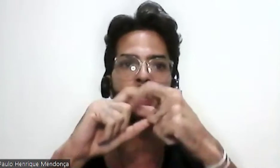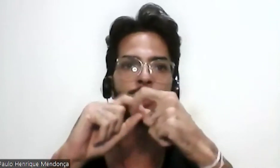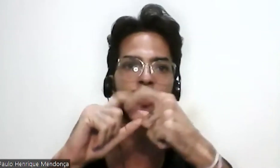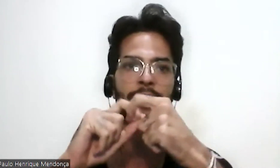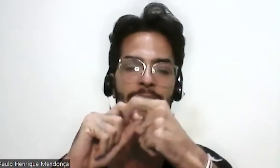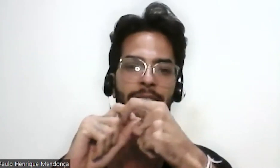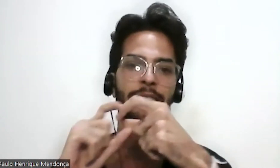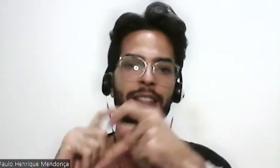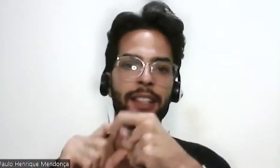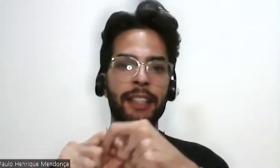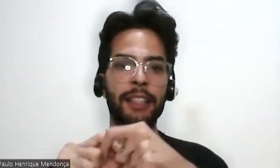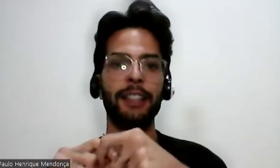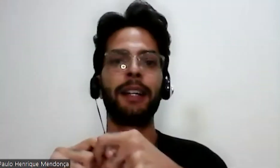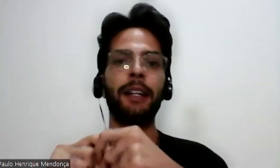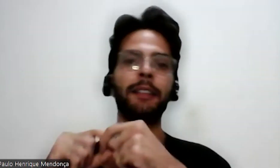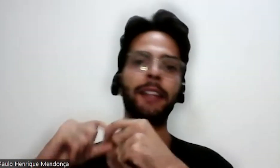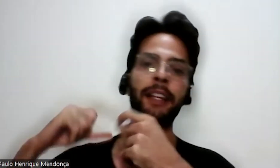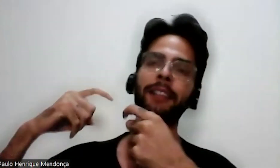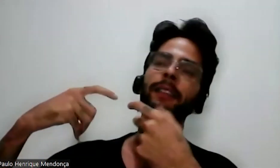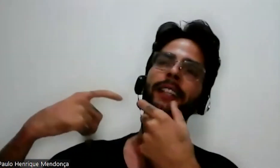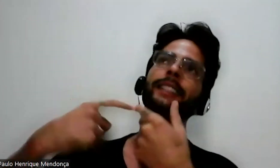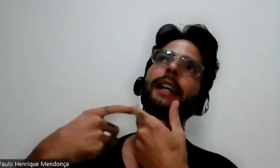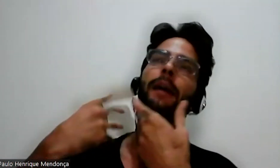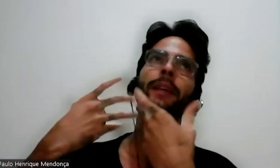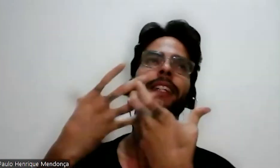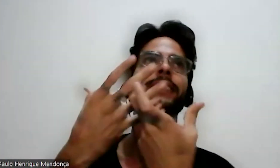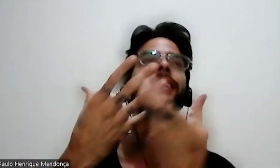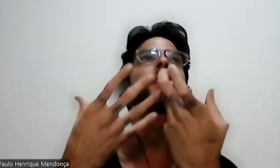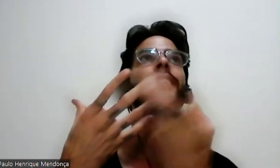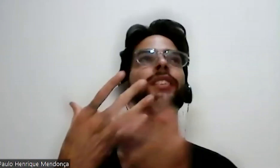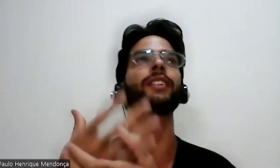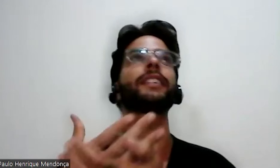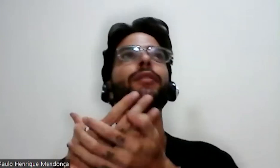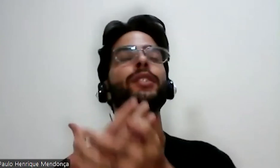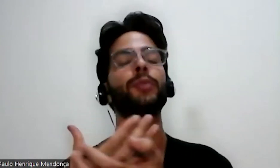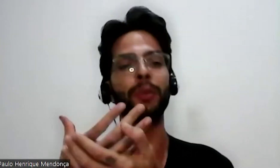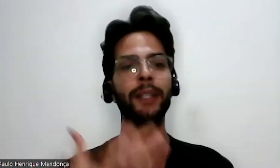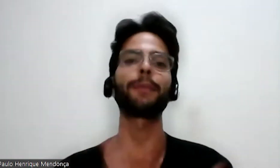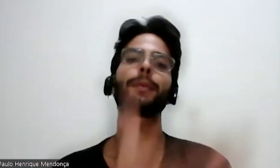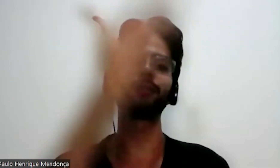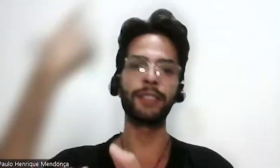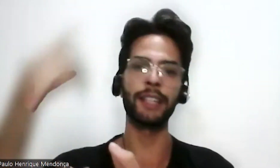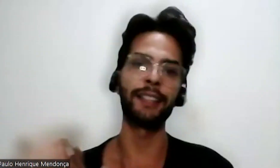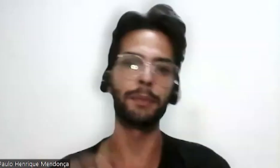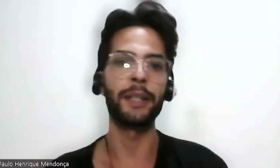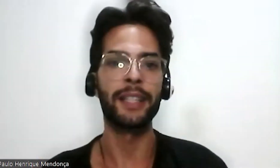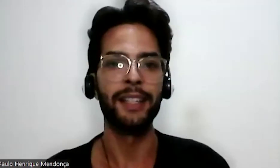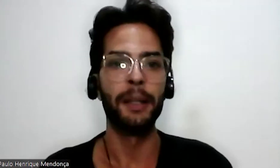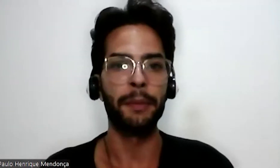contexto, né? E acho que a mediação ela se torna talvez muito mais aprofundada também para